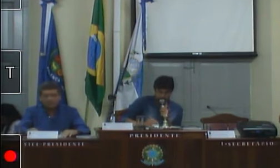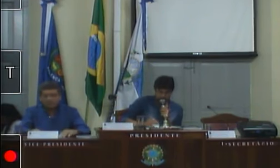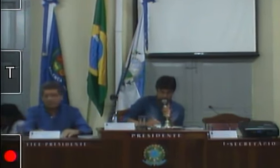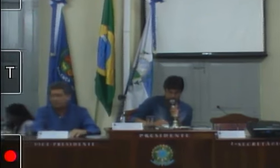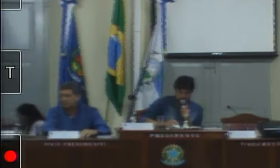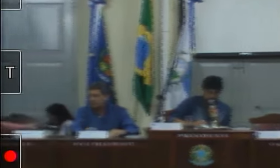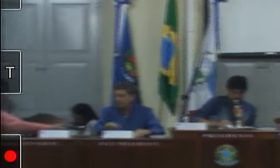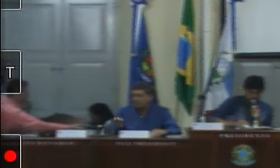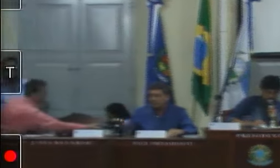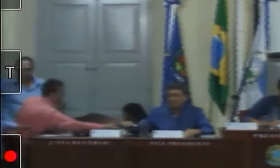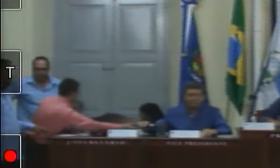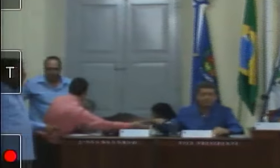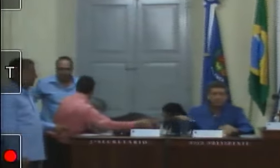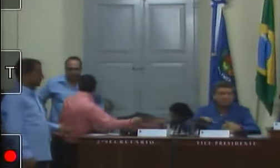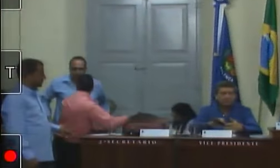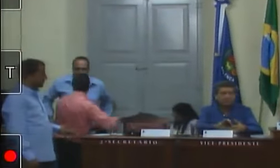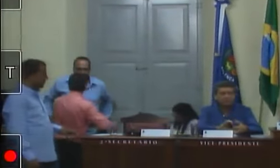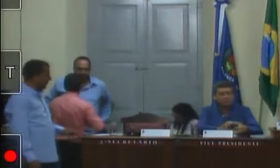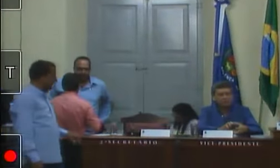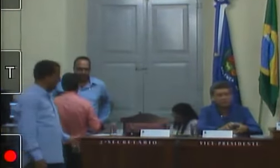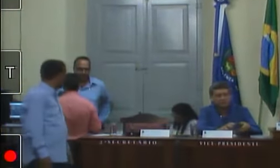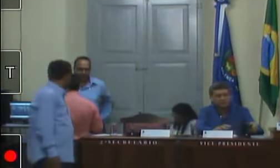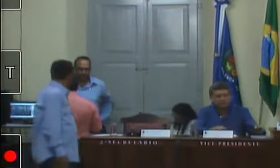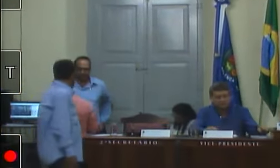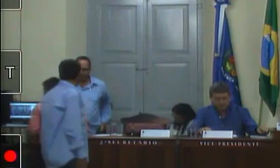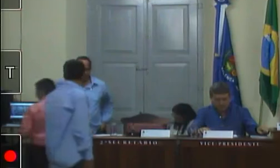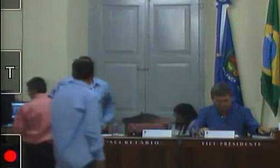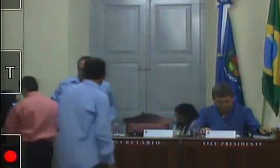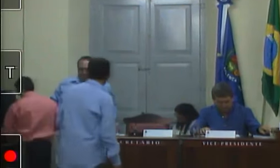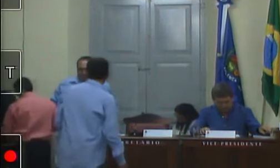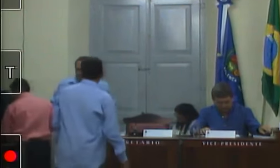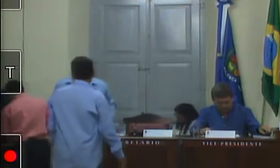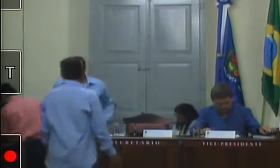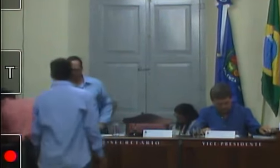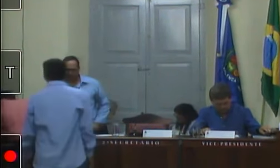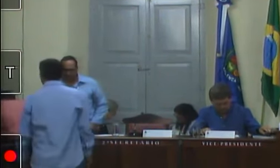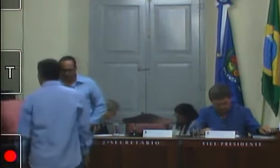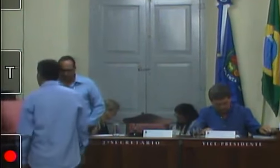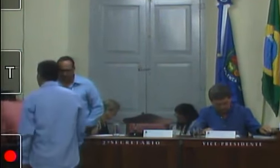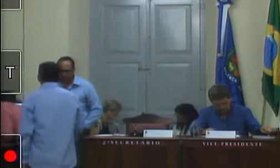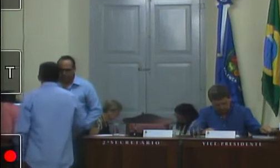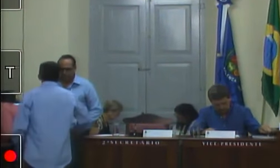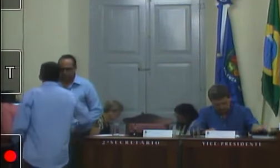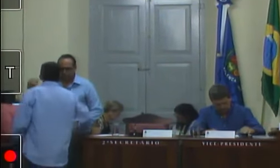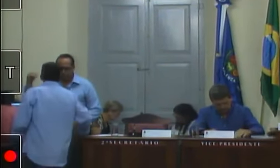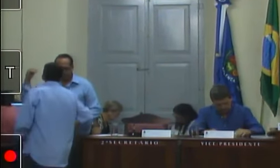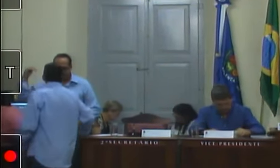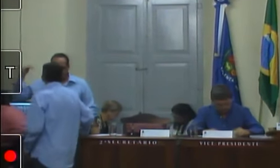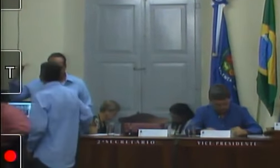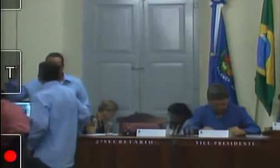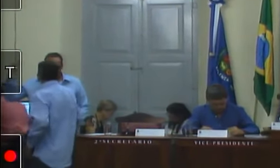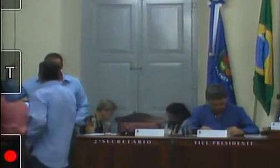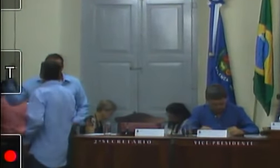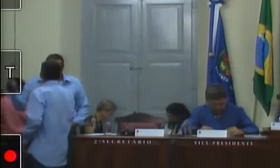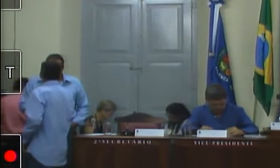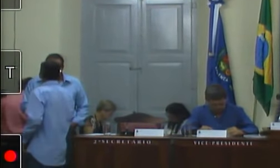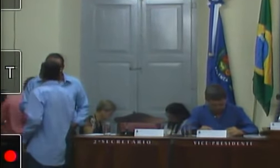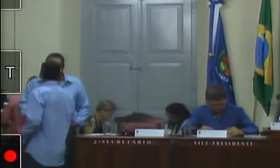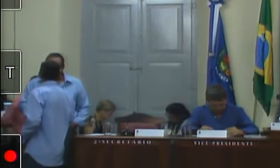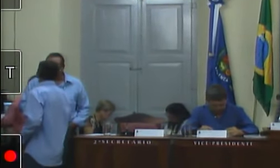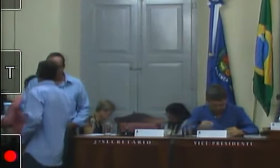Celso Dubar, Pedro Graça também está na casa, professor Rafael, Saulo presente, Silvio